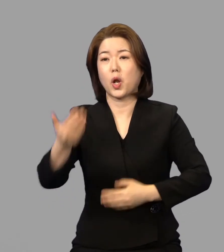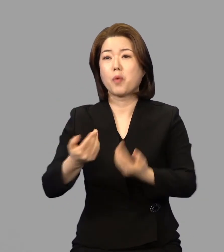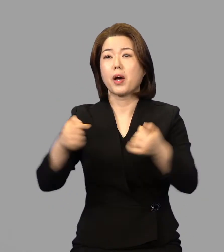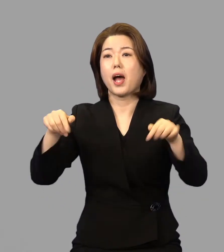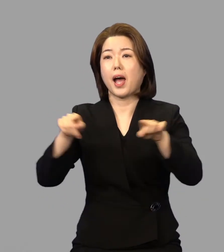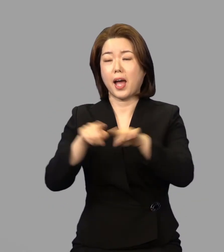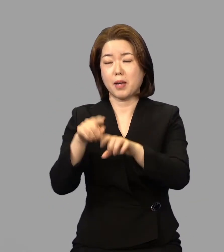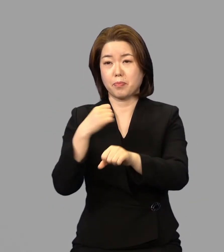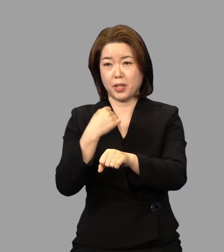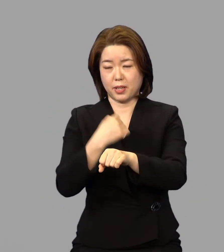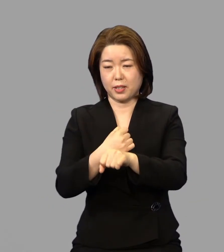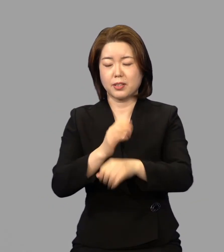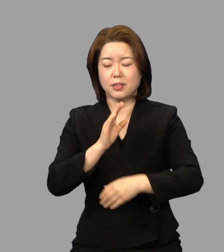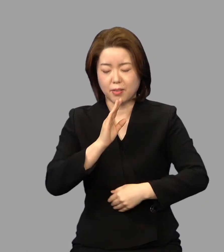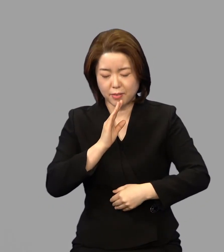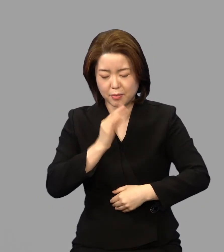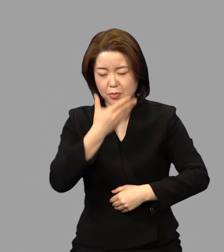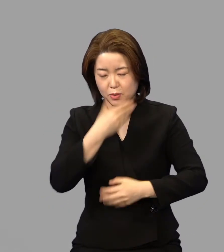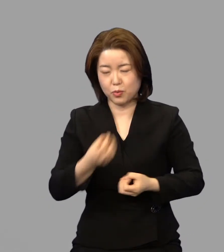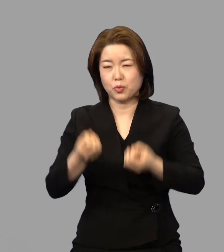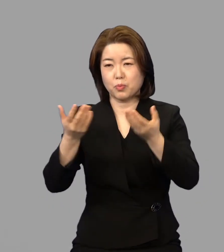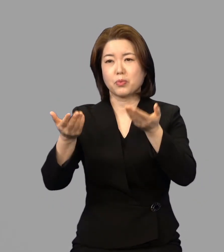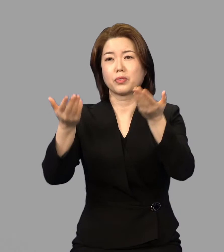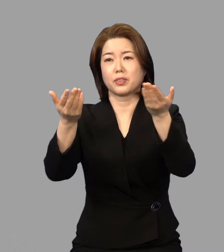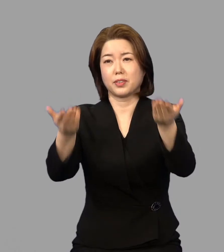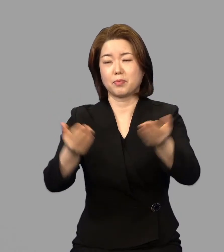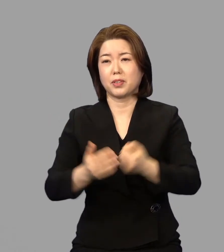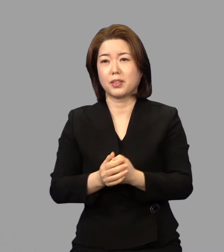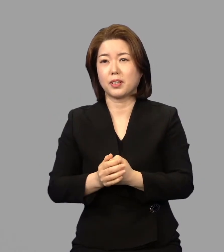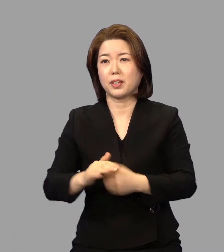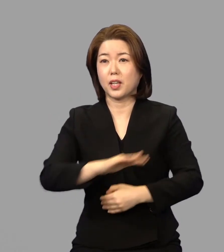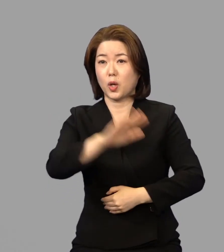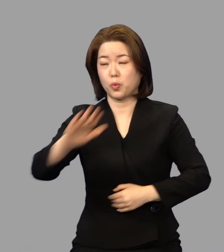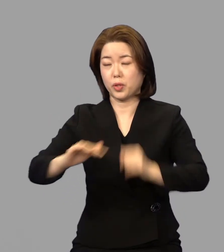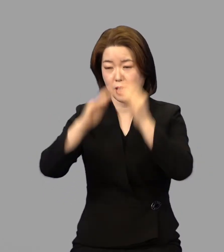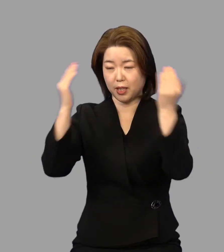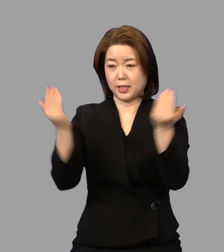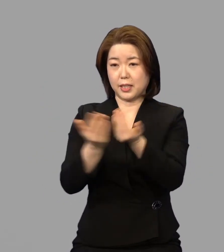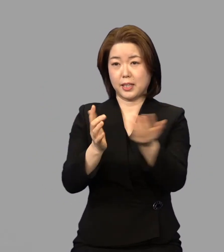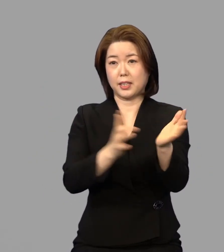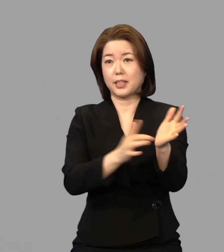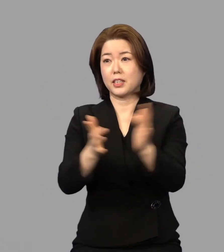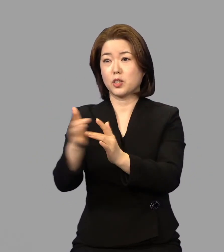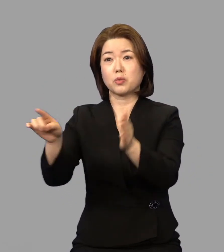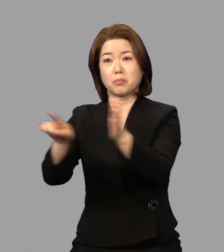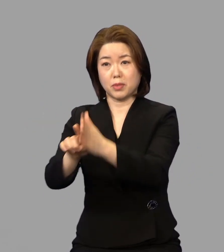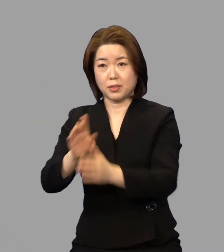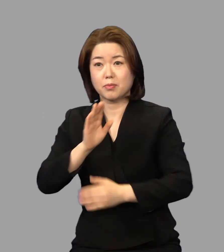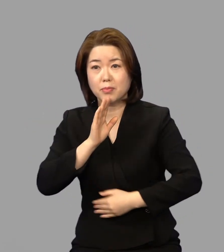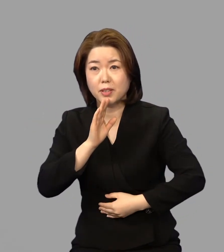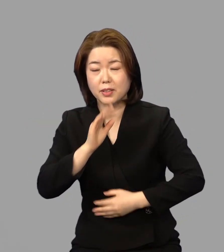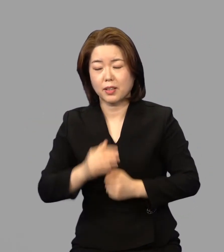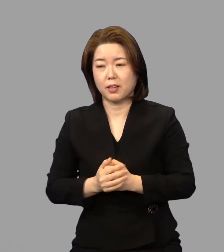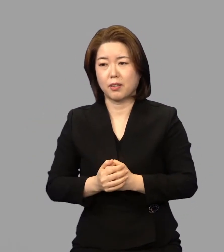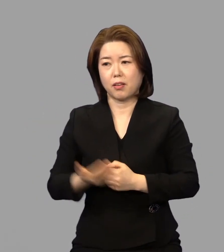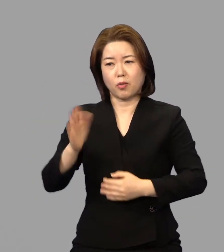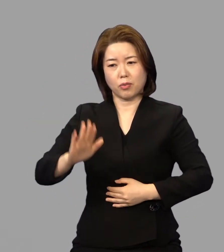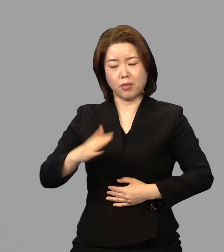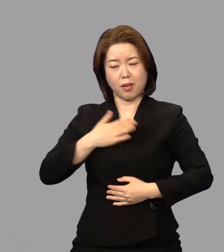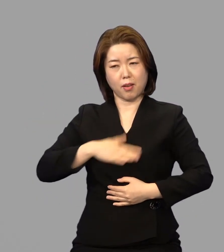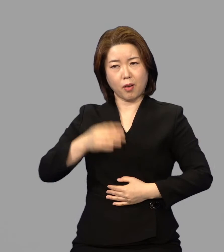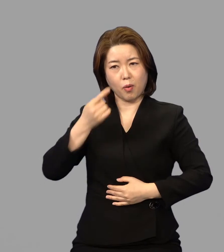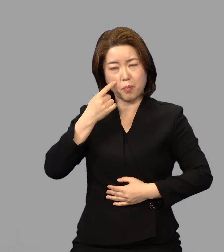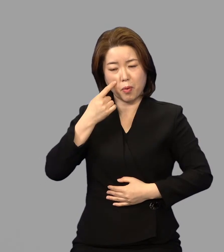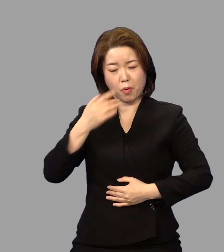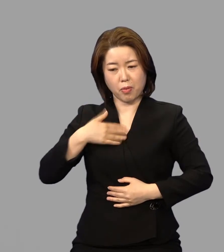하기를, 정말 함께 하시기를 축복합니다. 우리가 다 예수님을 믿는데 알고 보니까